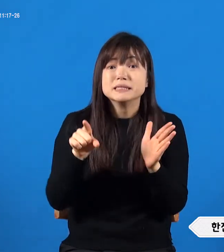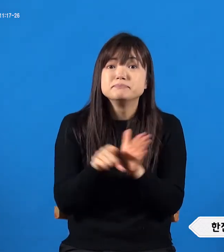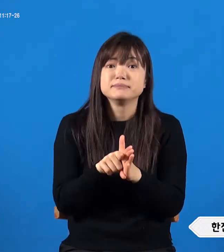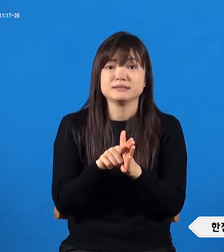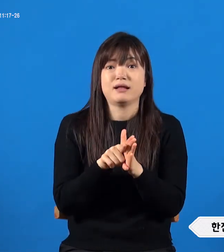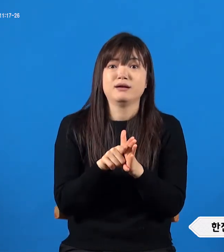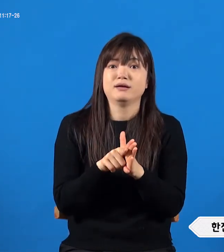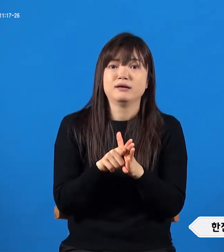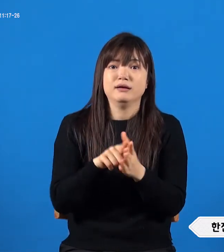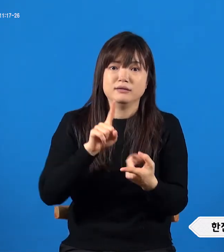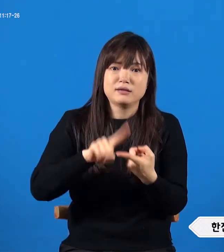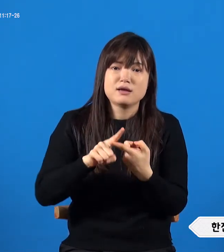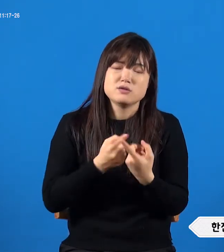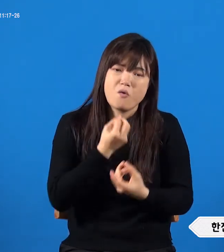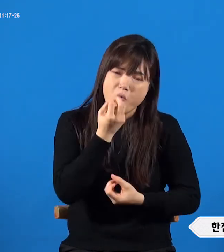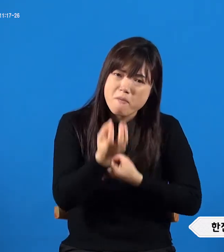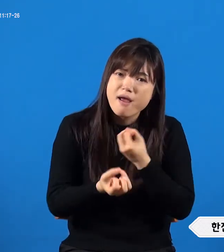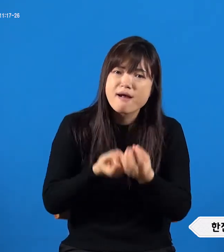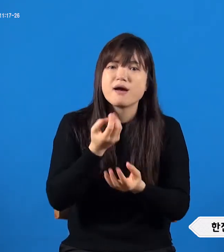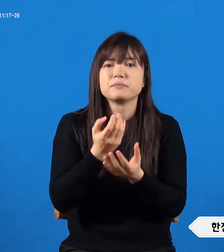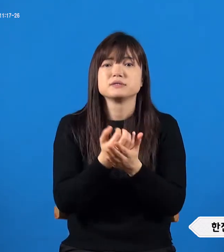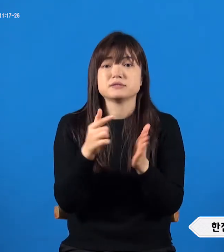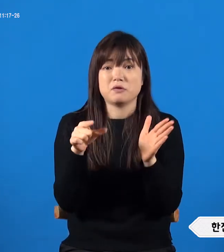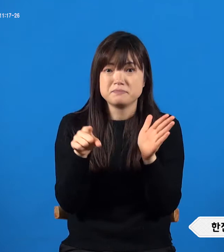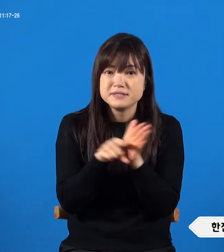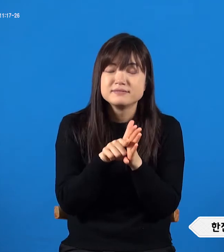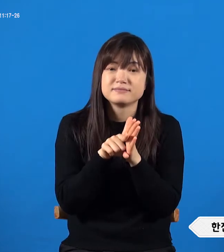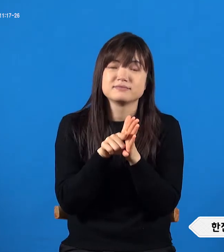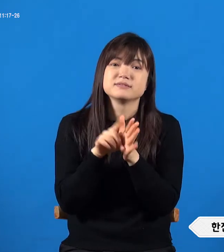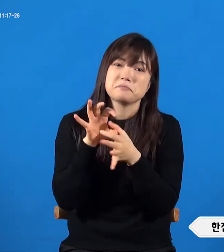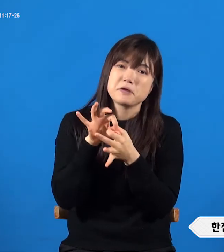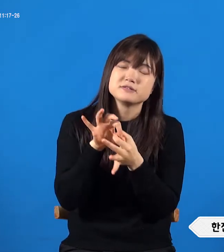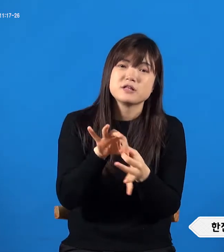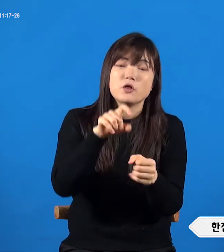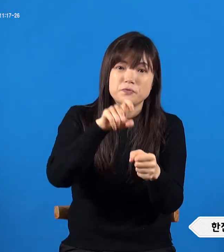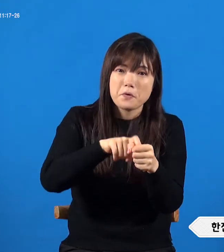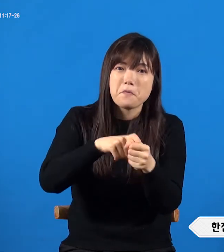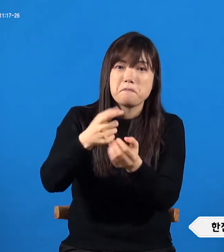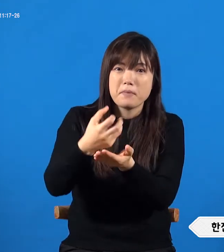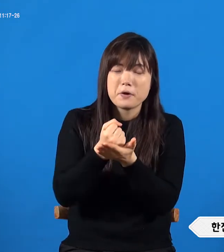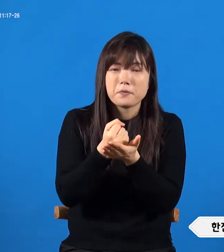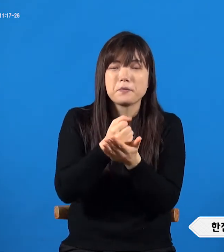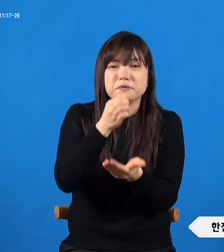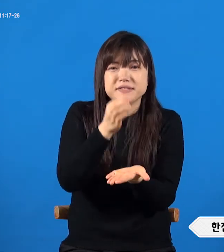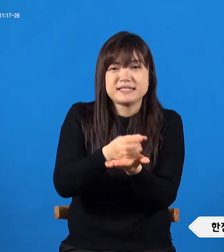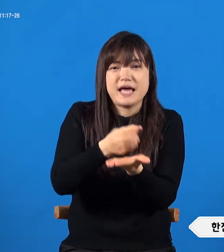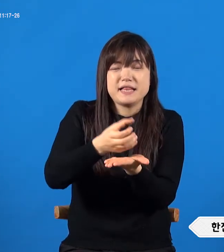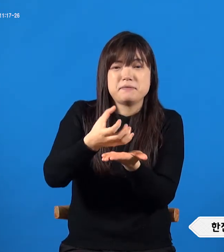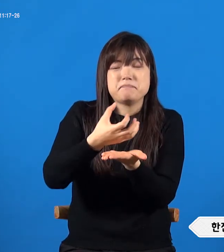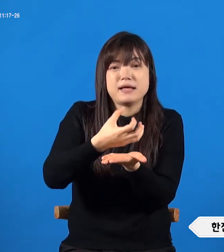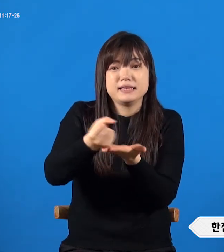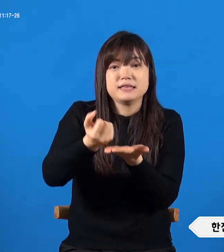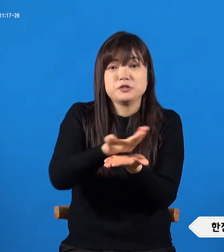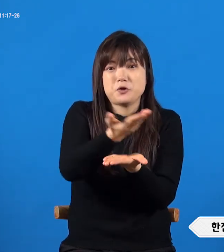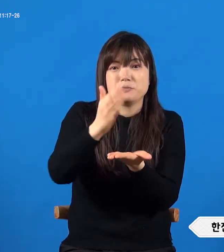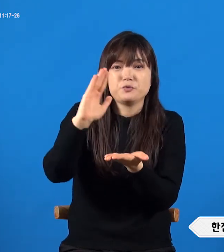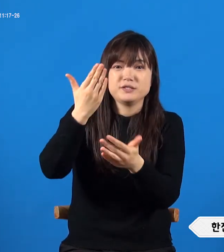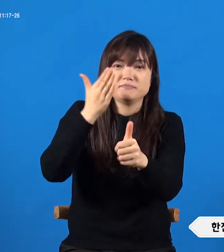믿습니다. 그것을 고백하면서, 그걸 믿으면서 떡을 받고 잔을 받으시기를 바랍니다.